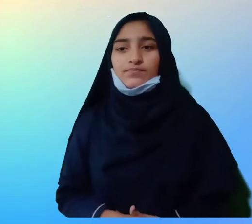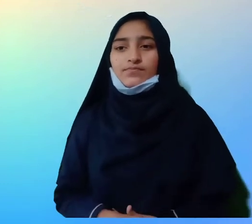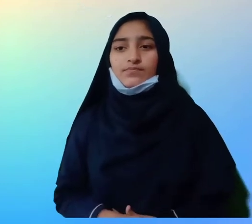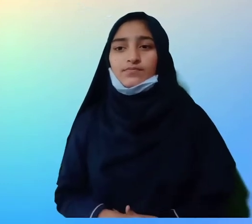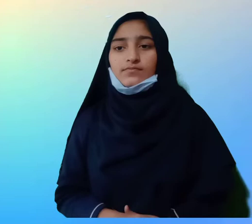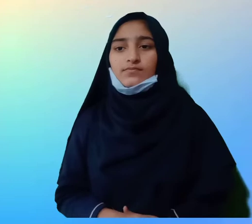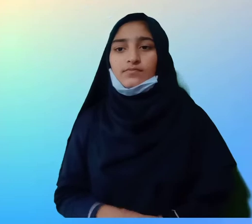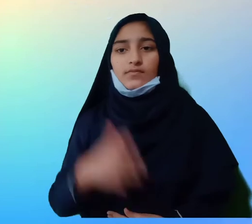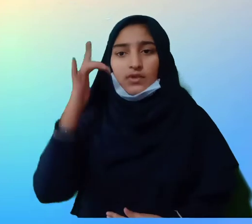अंदाजा